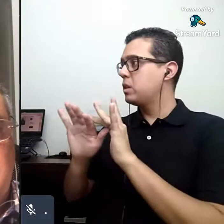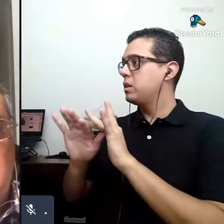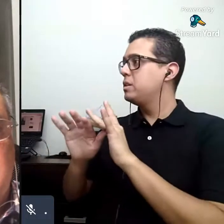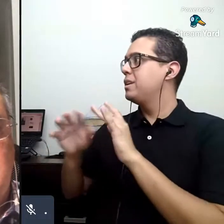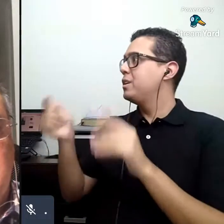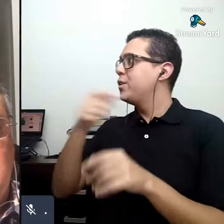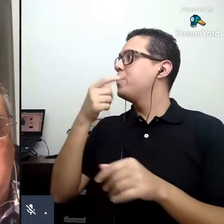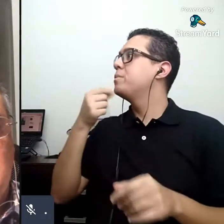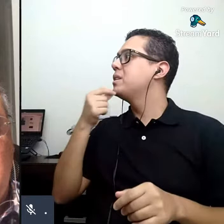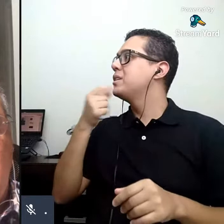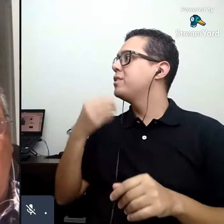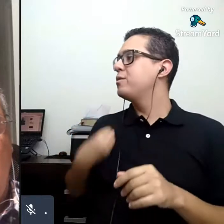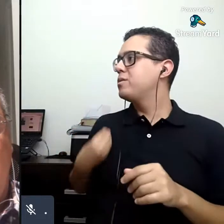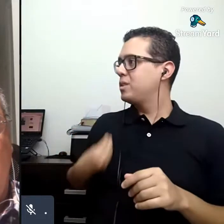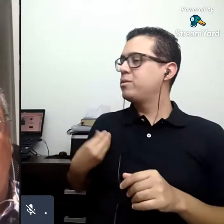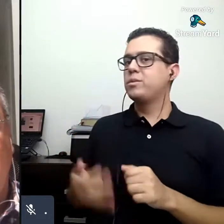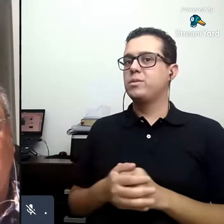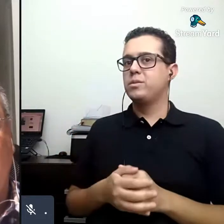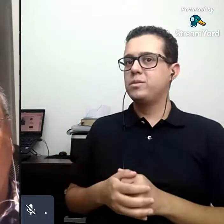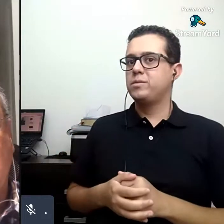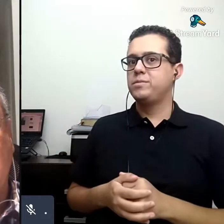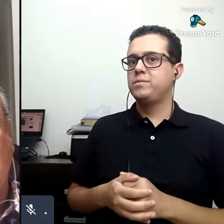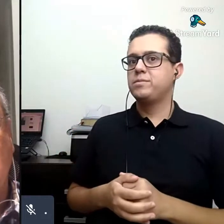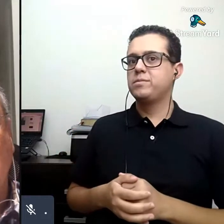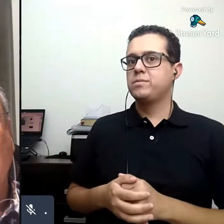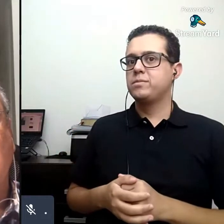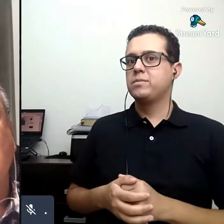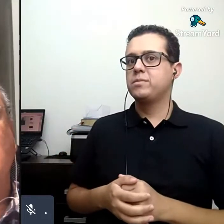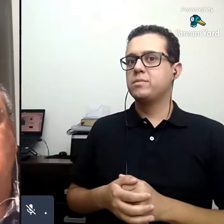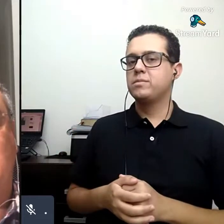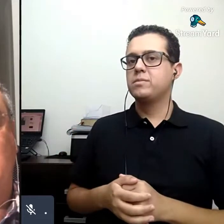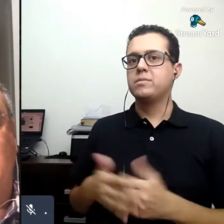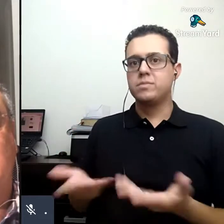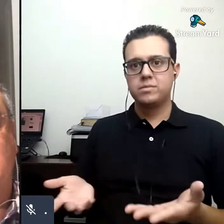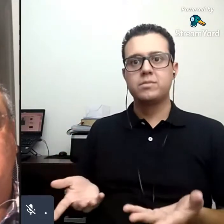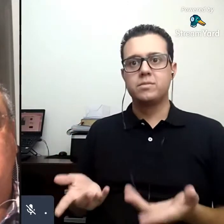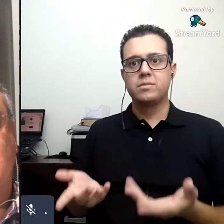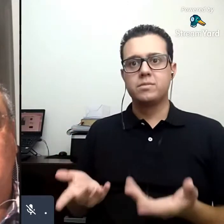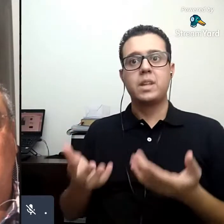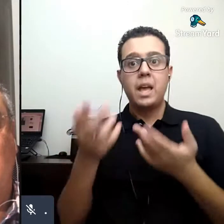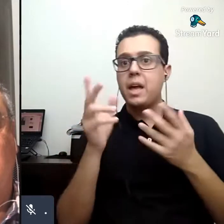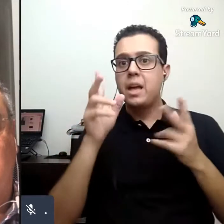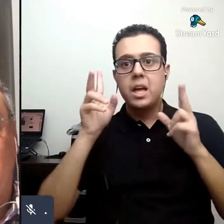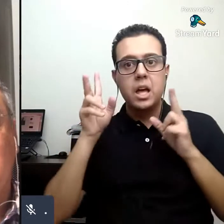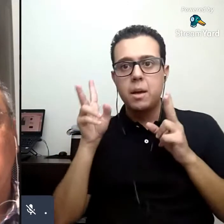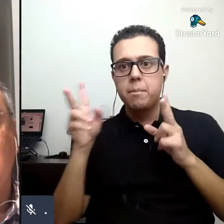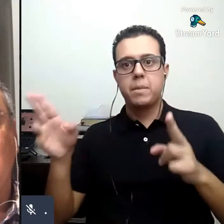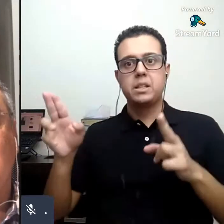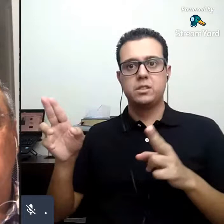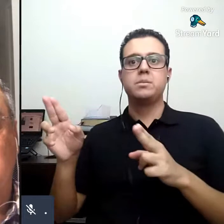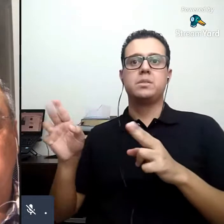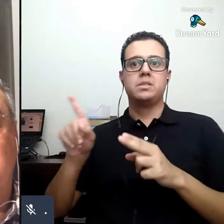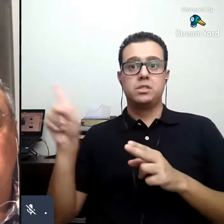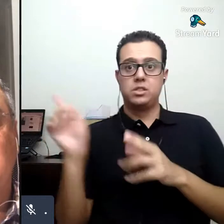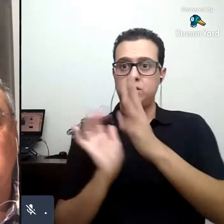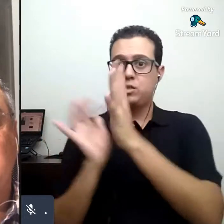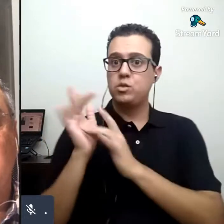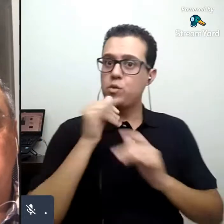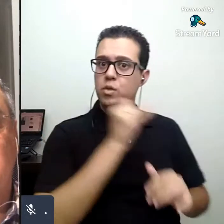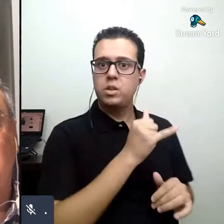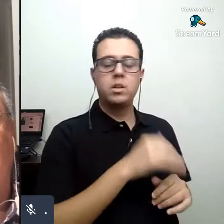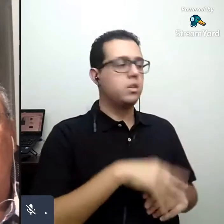o seu filho vive, é a mesma coisa que Jesus disse para ele. Vai, porque teu